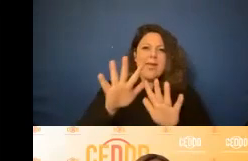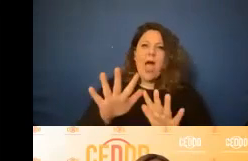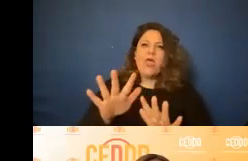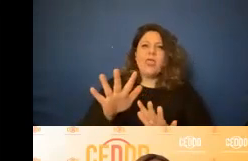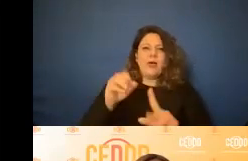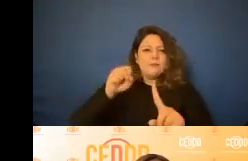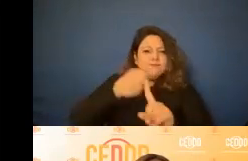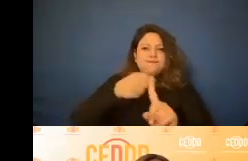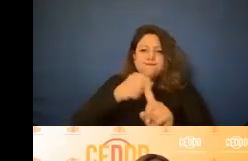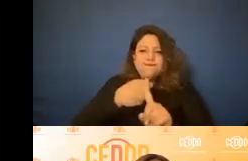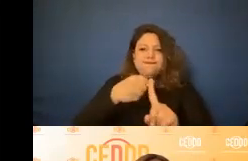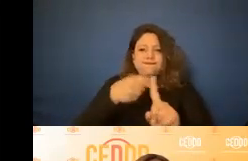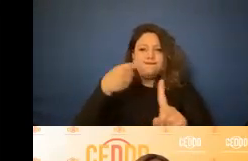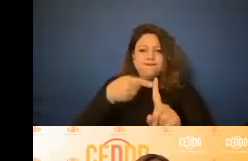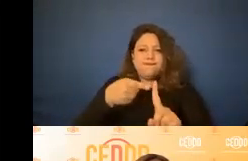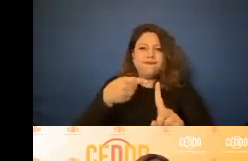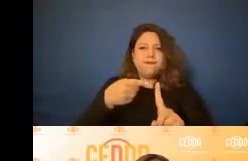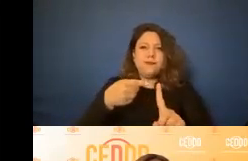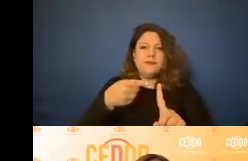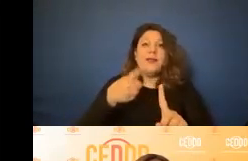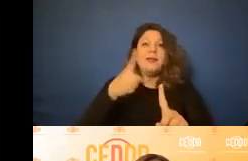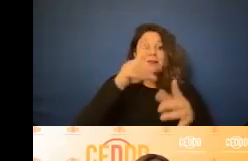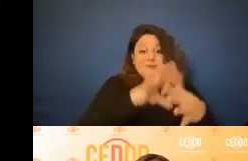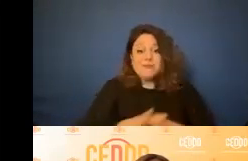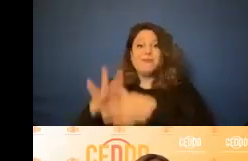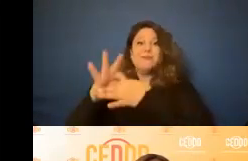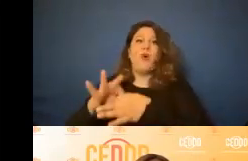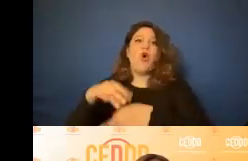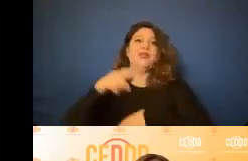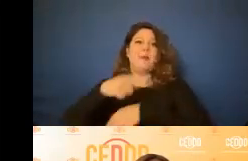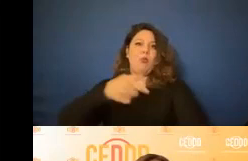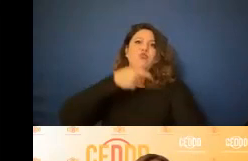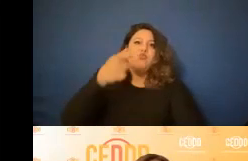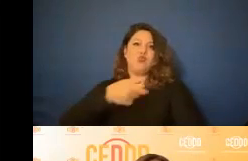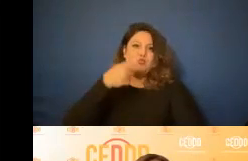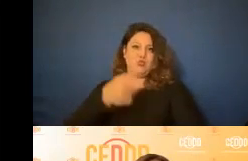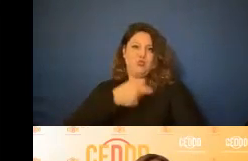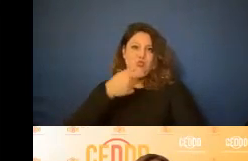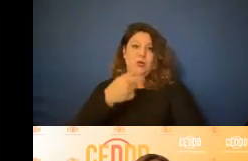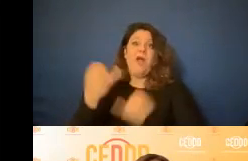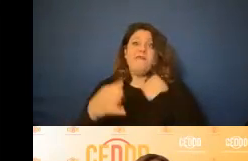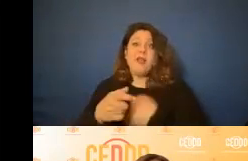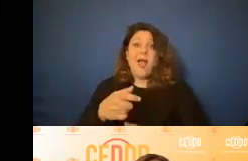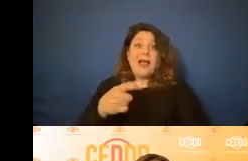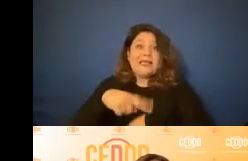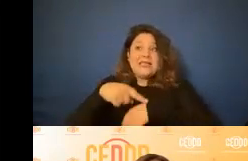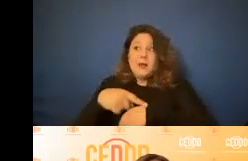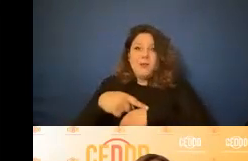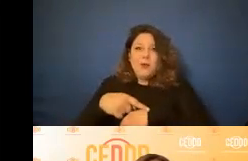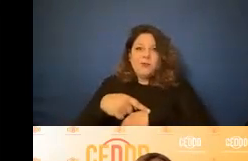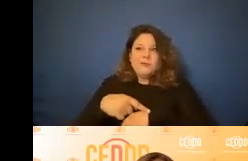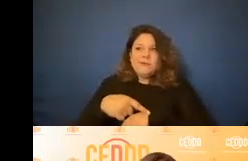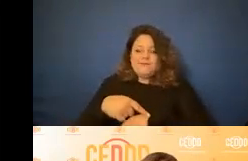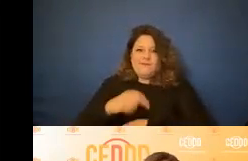por el tiempo que se tiene, porque al final el tiempo termina por desgarrar, termina por acabar con todas las resistencias humanas,